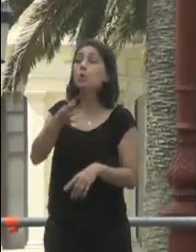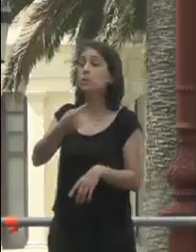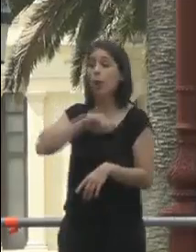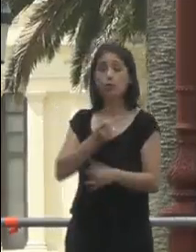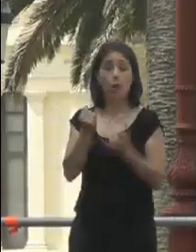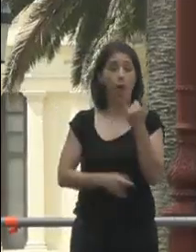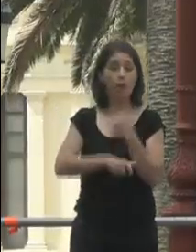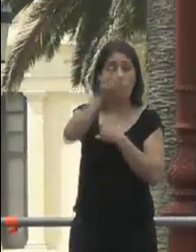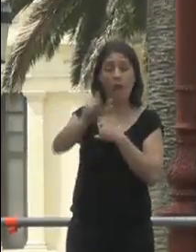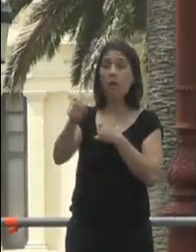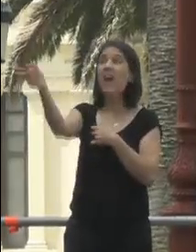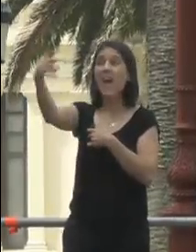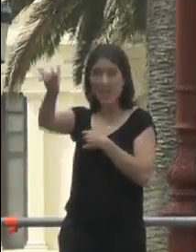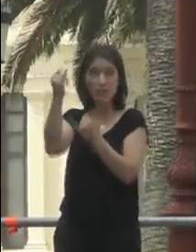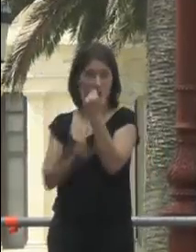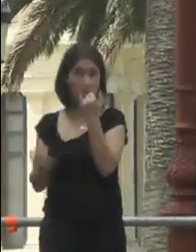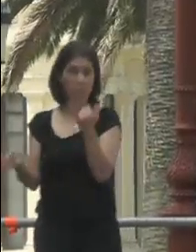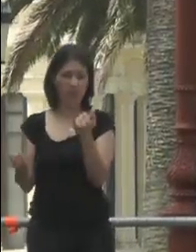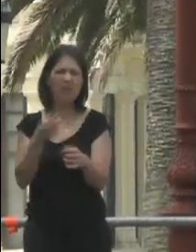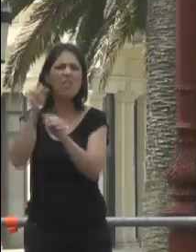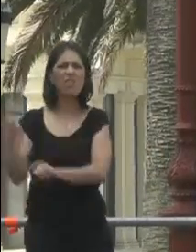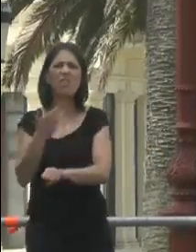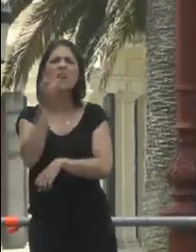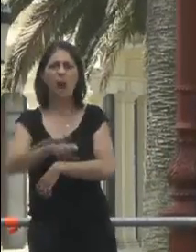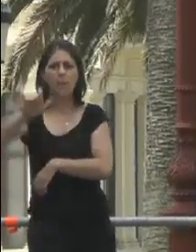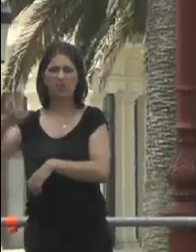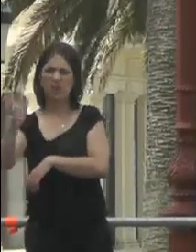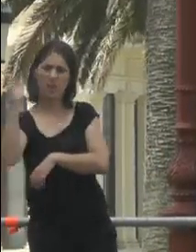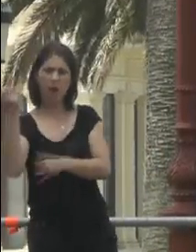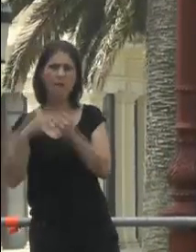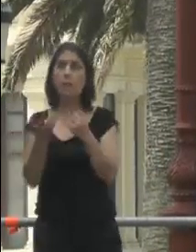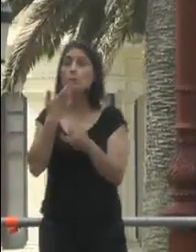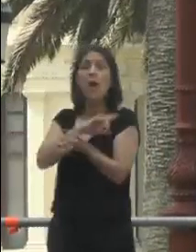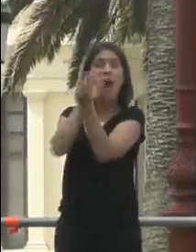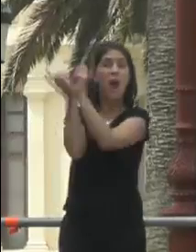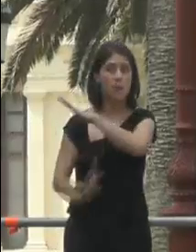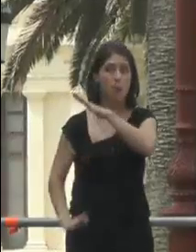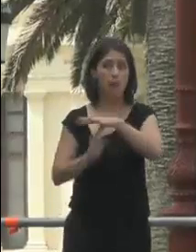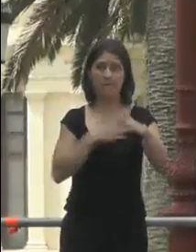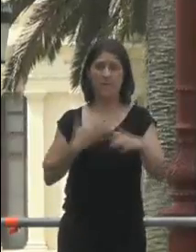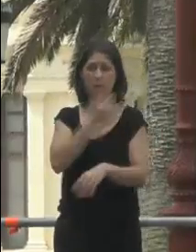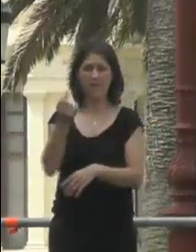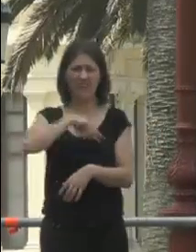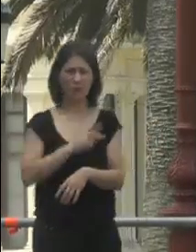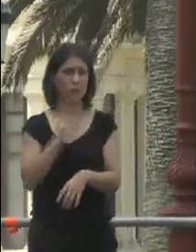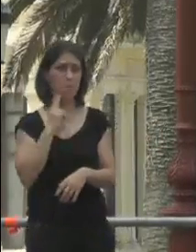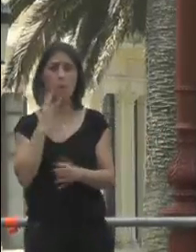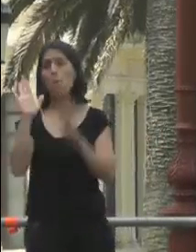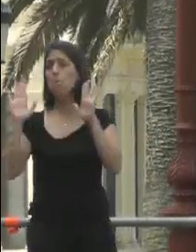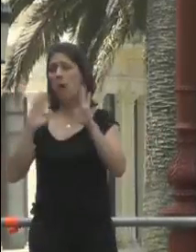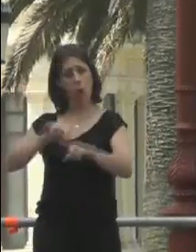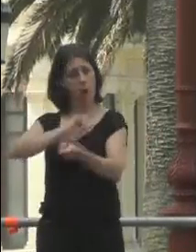os ladróns e estafadores deste país, porque queren parar o cambio meténdolle medo á xente, pero este cambio é